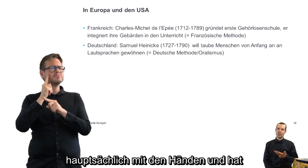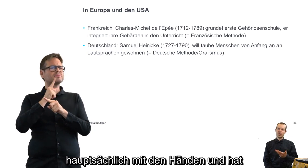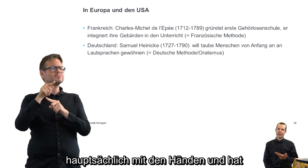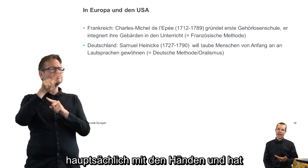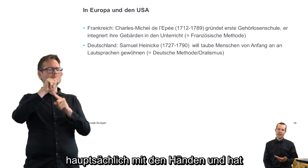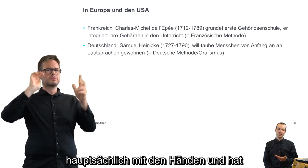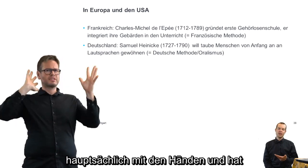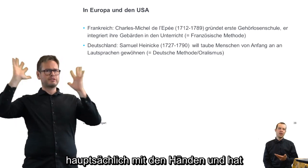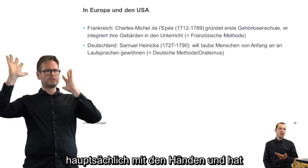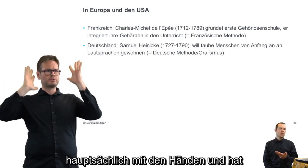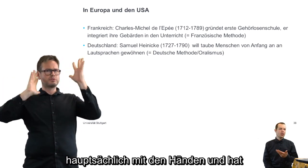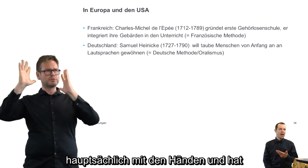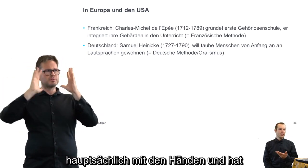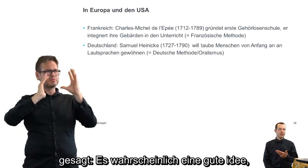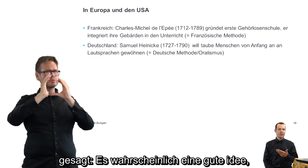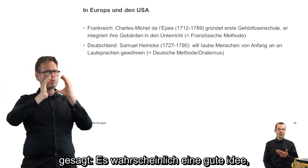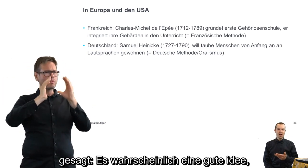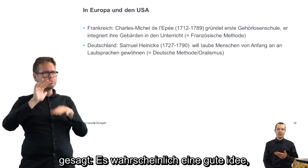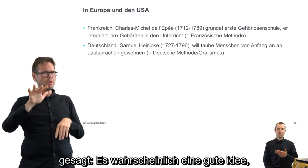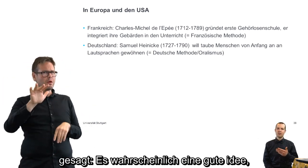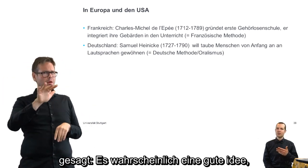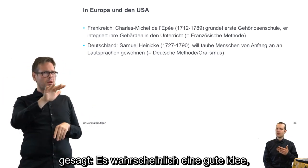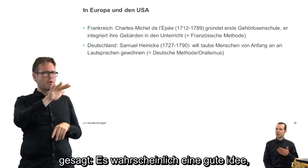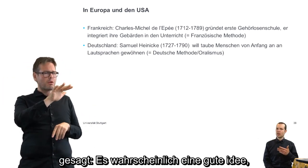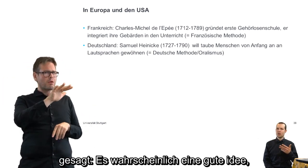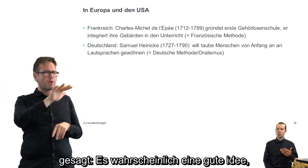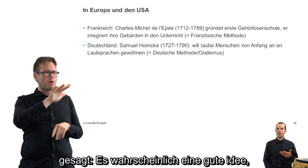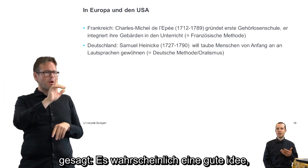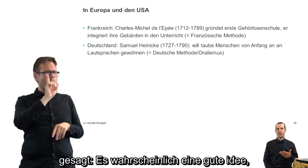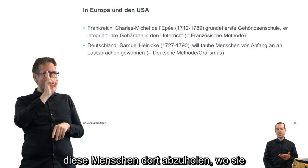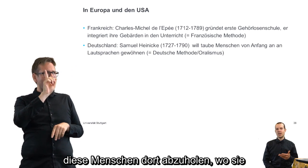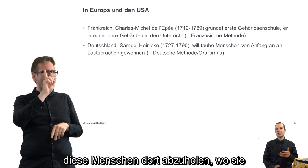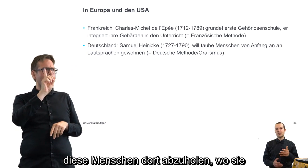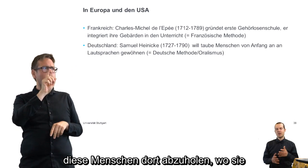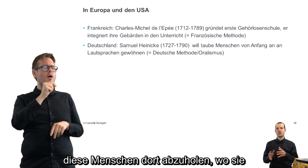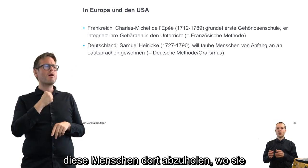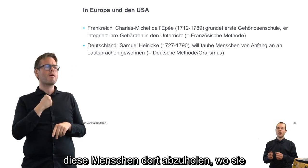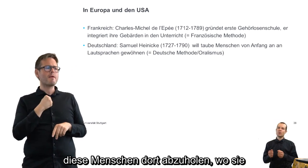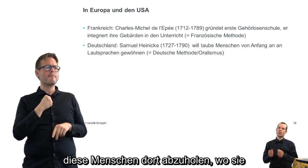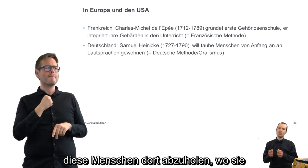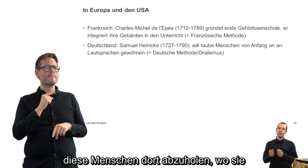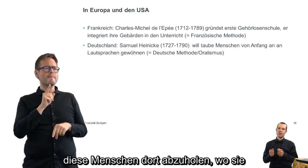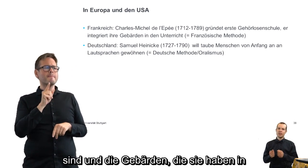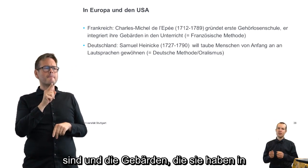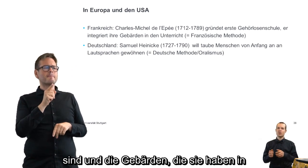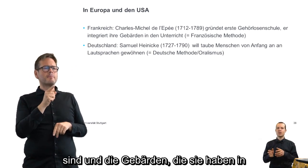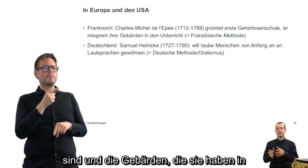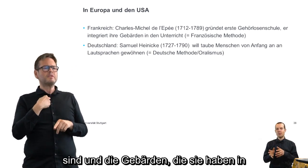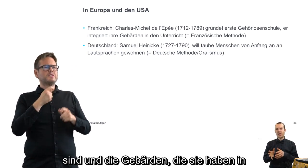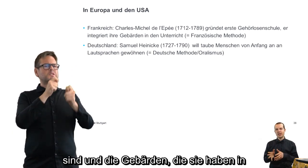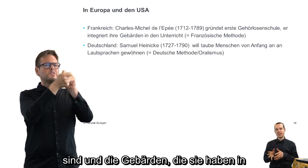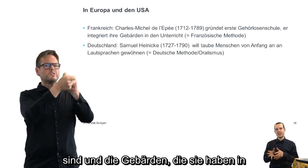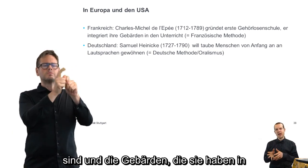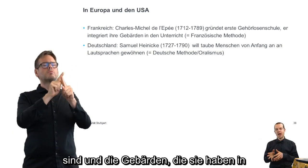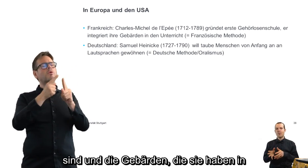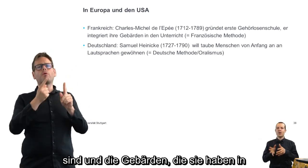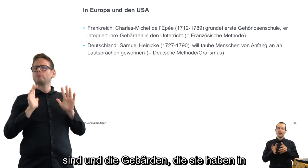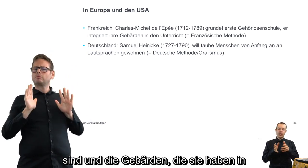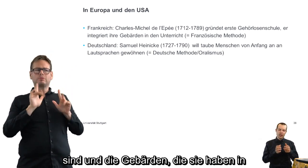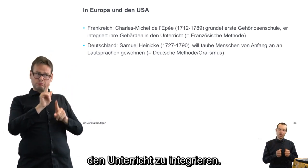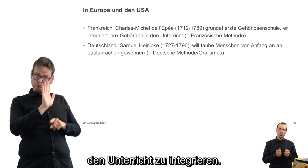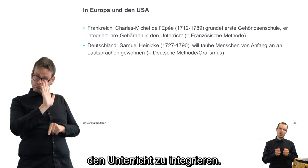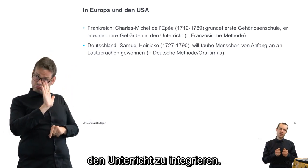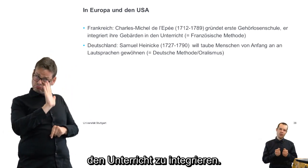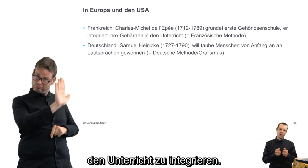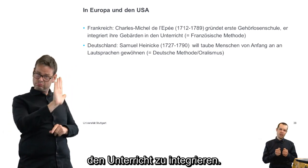hauptsächlich mit den Händen und hat gesagt, es ist wahrscheinlich eine gute Idee, diese Menschen dort abzuholen, wo sie sind und die Gebärden, die sie haben,